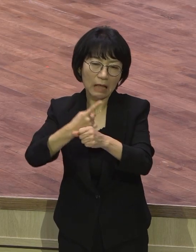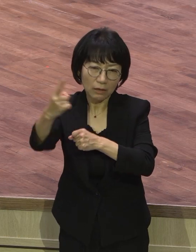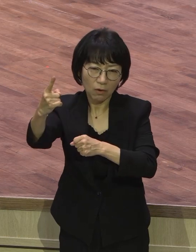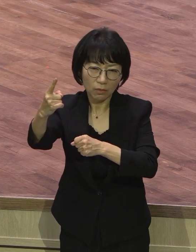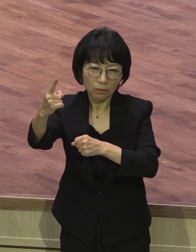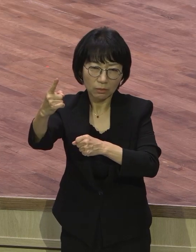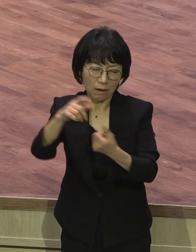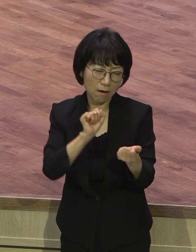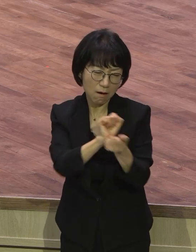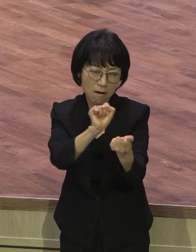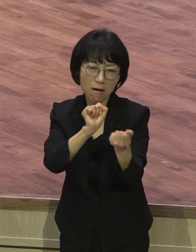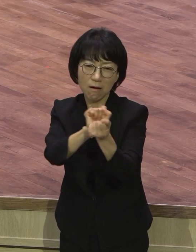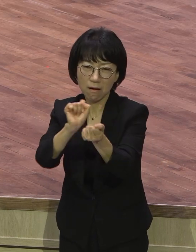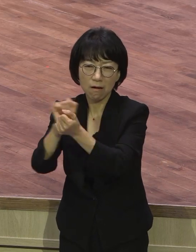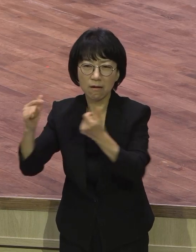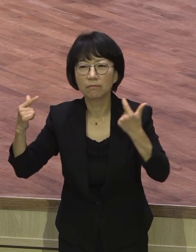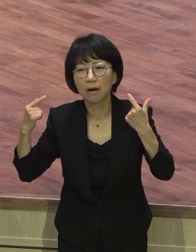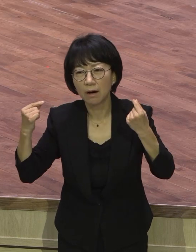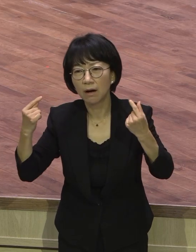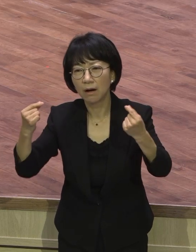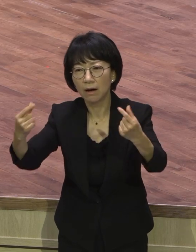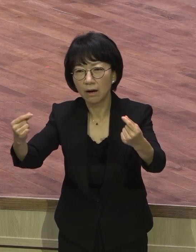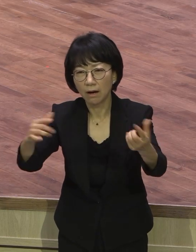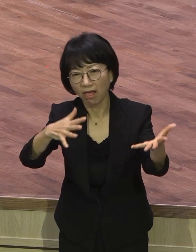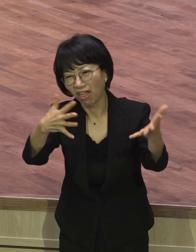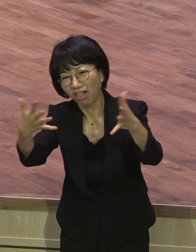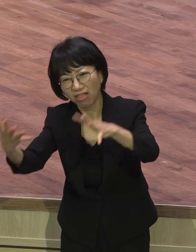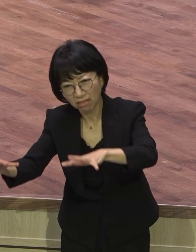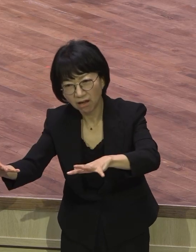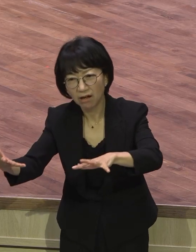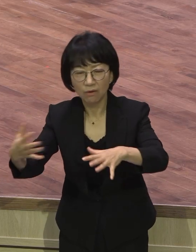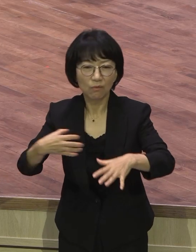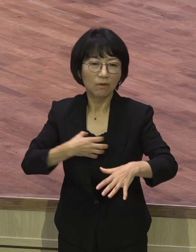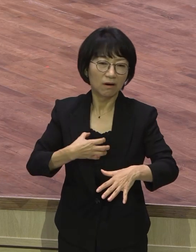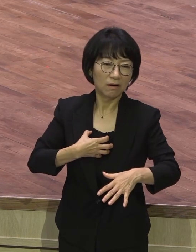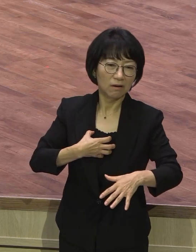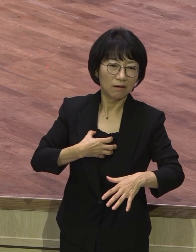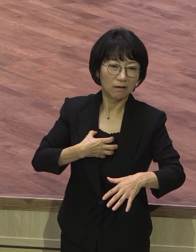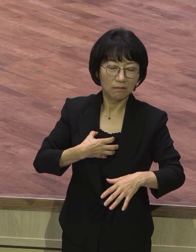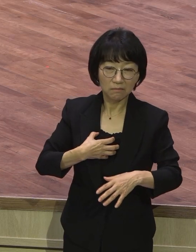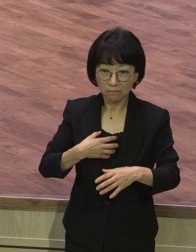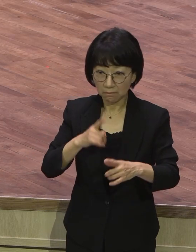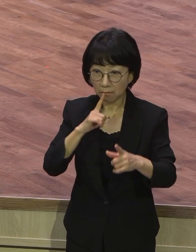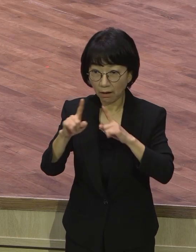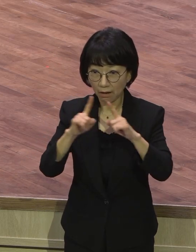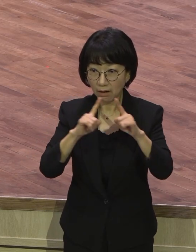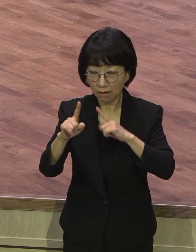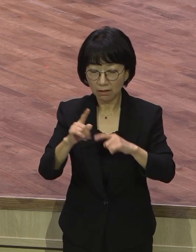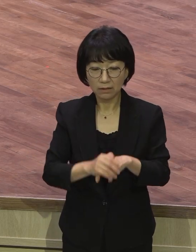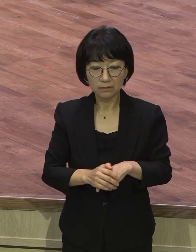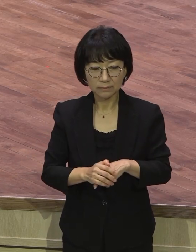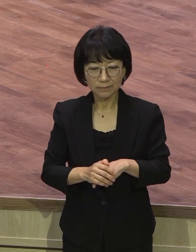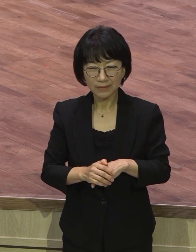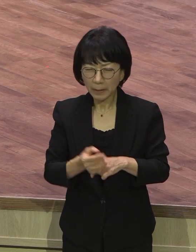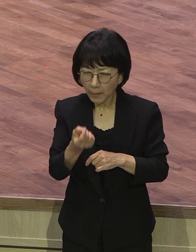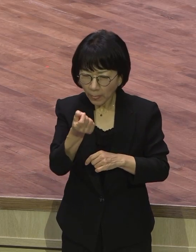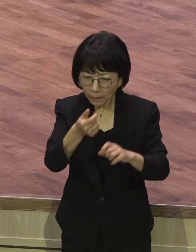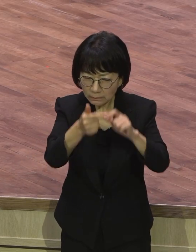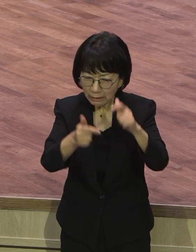전망이 연구자별로 좀 다양하지만은 코로나19 미래는